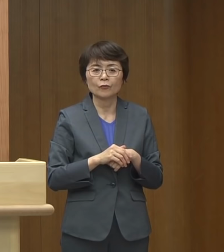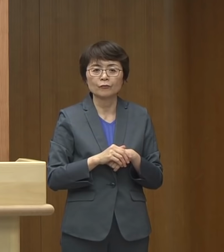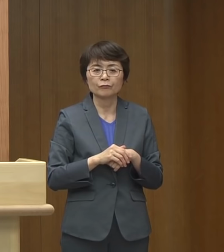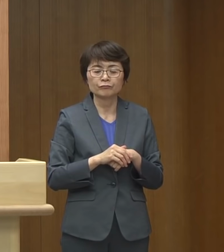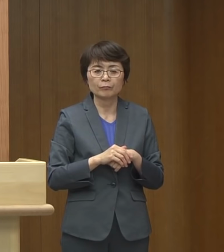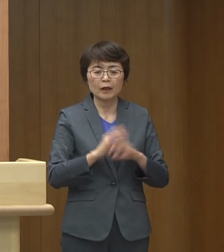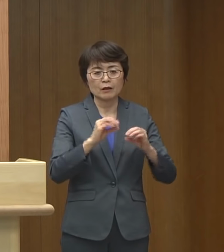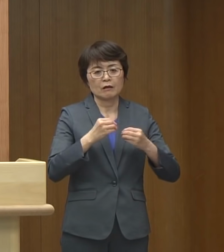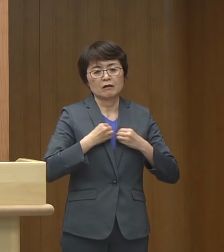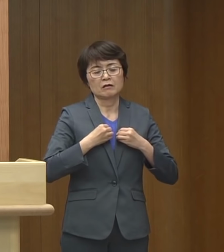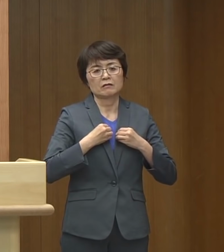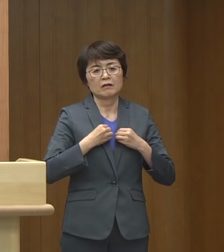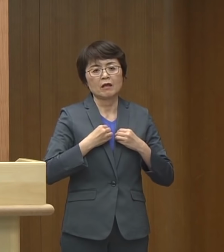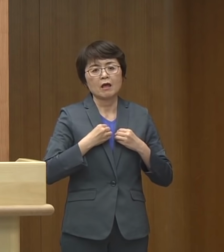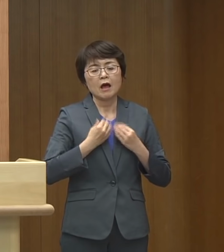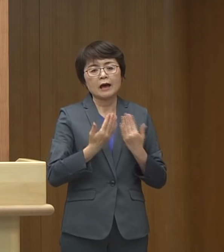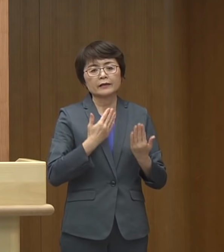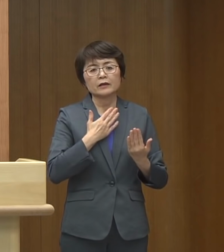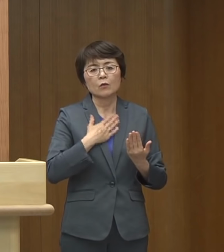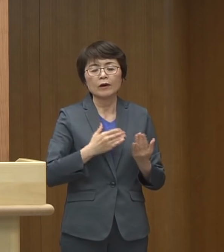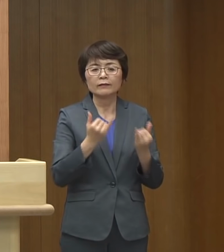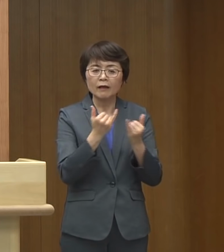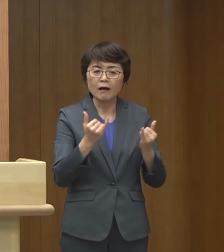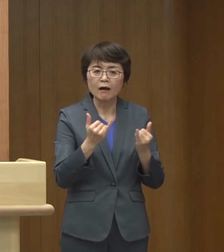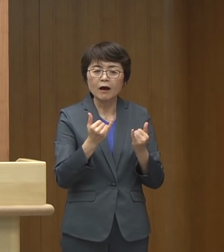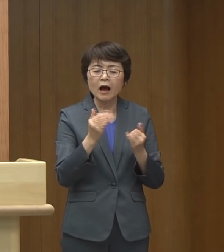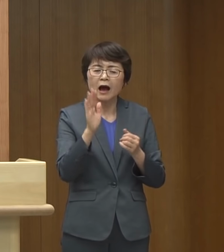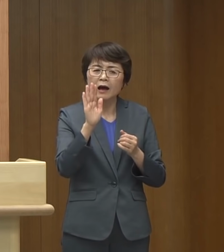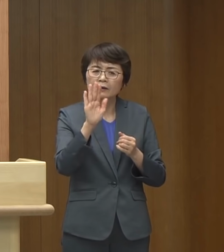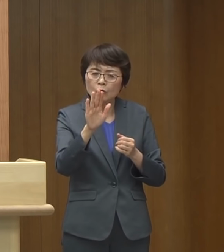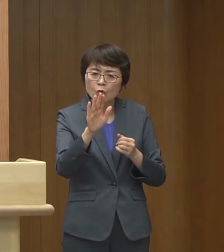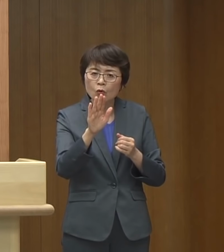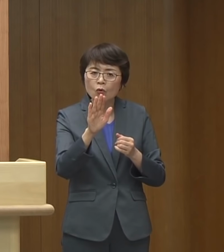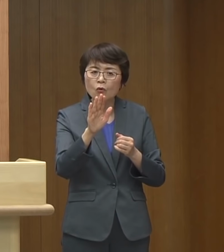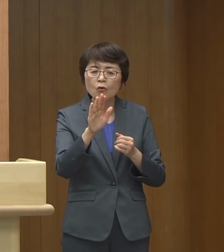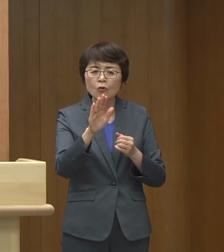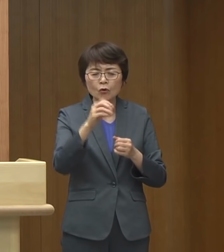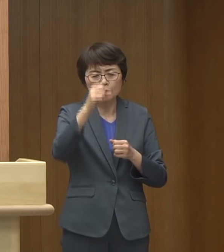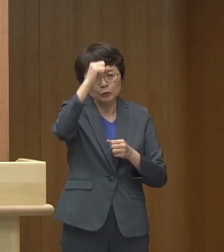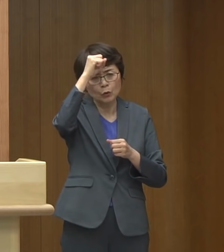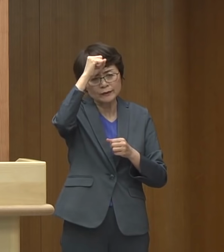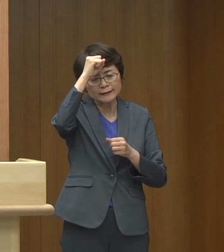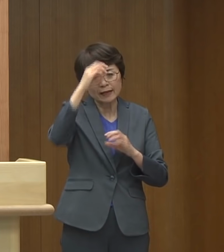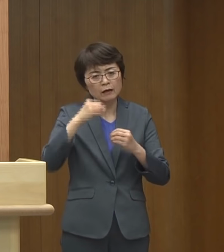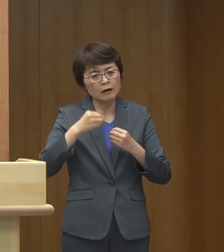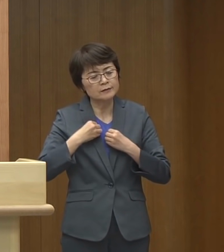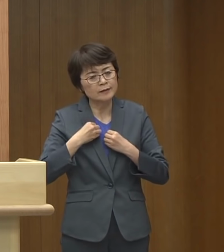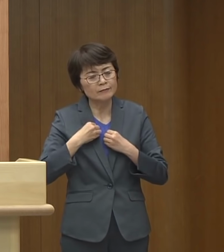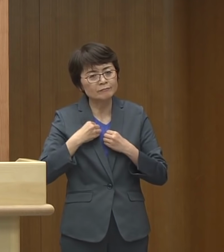陽性として確認をされた後に発症はいつかということを特定しますので、